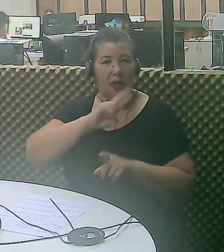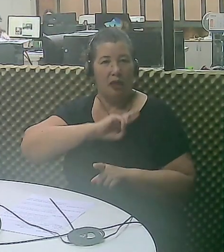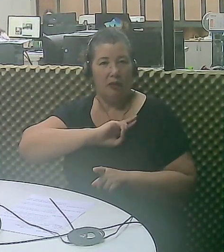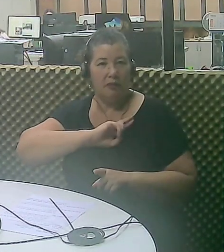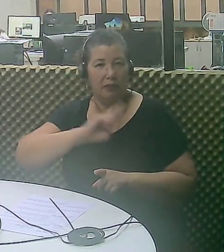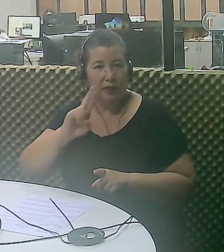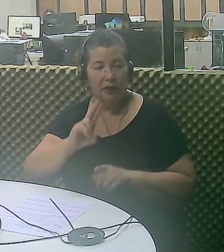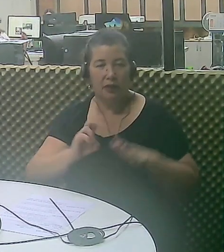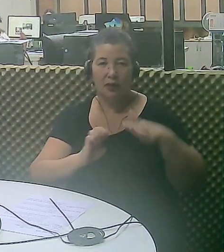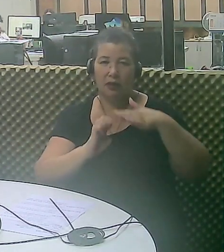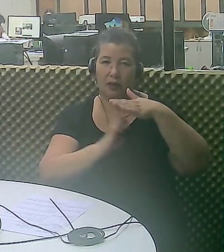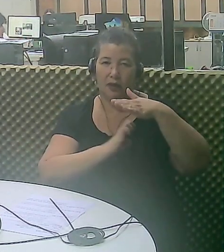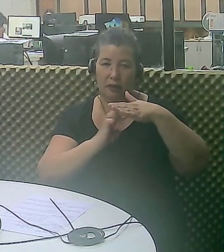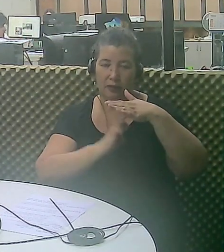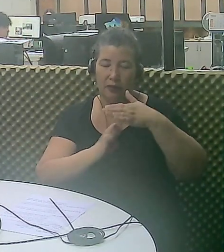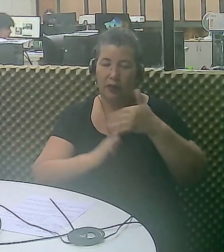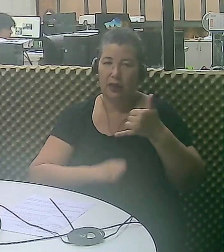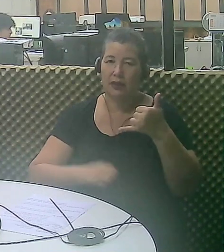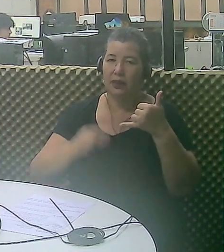Algar Telecom.